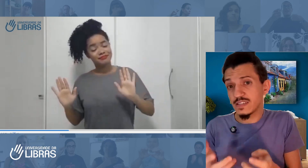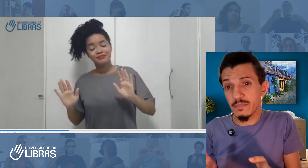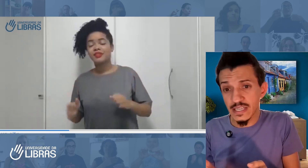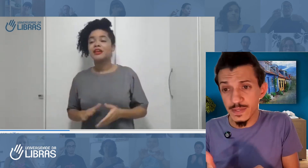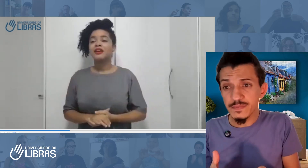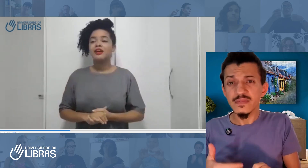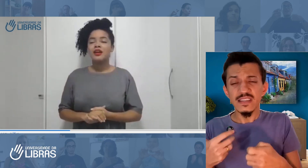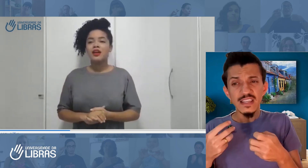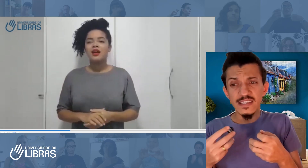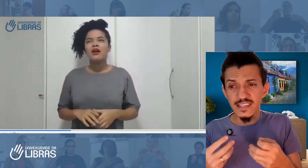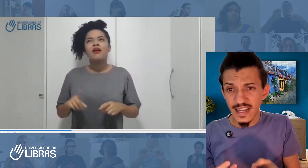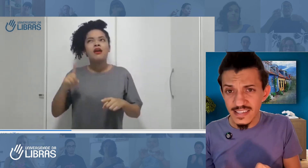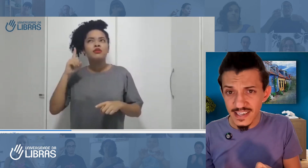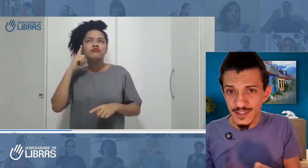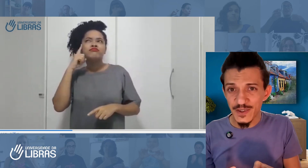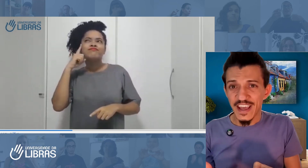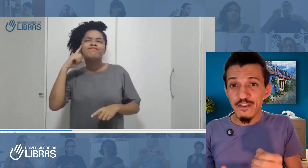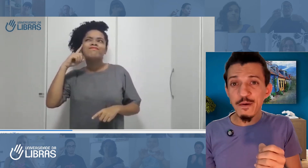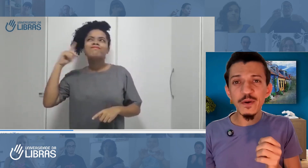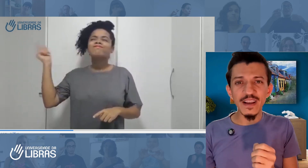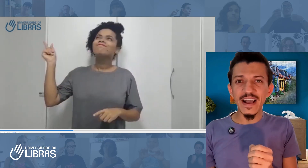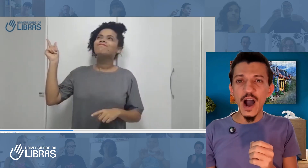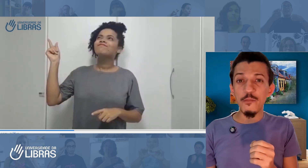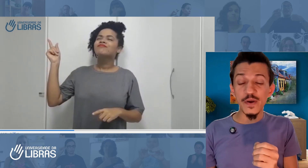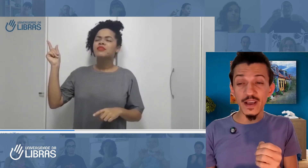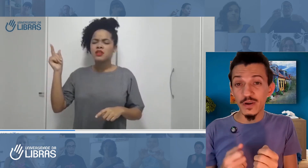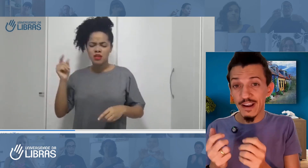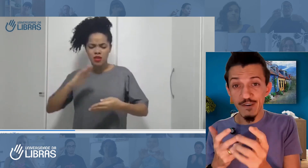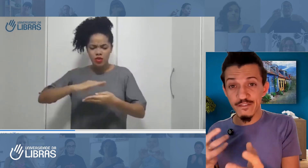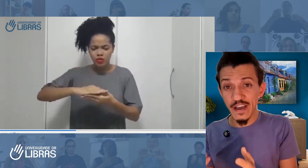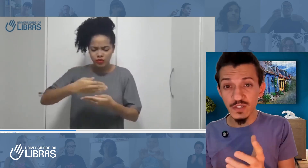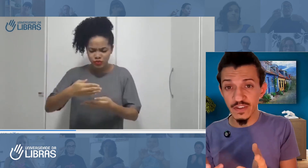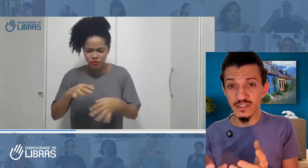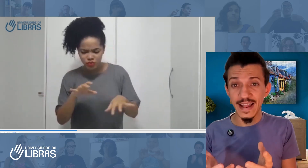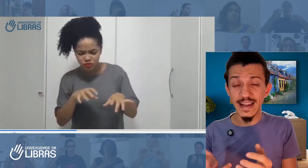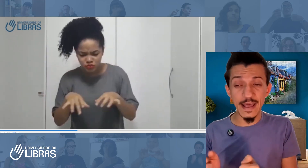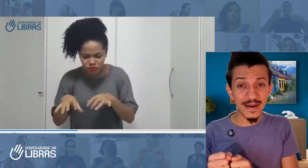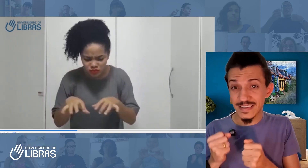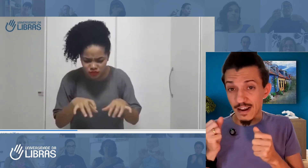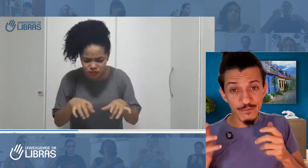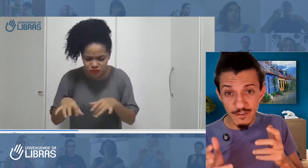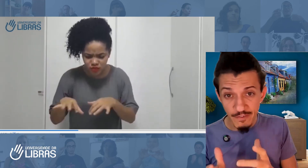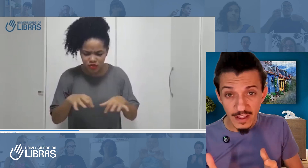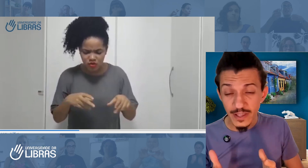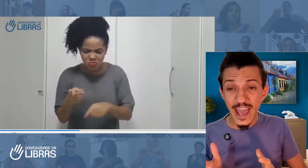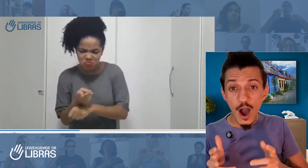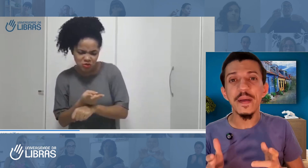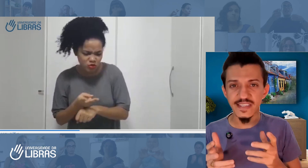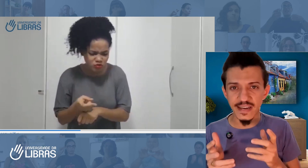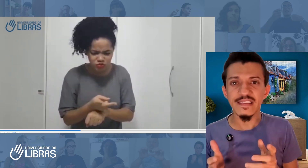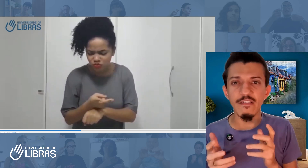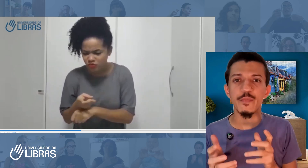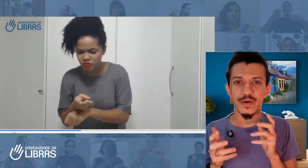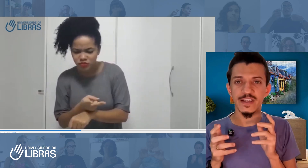mesma, sinalizando. E foi muito legal, porque quando ela foi ver os vídeos dela em Libras, ela foi vendo que realmente ela estava progredindo na